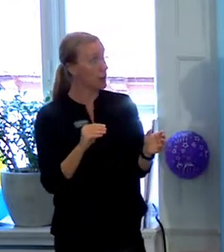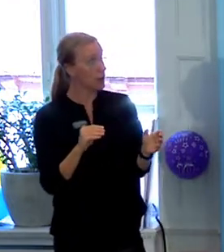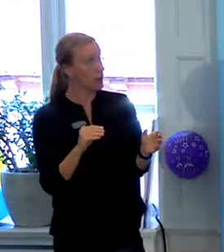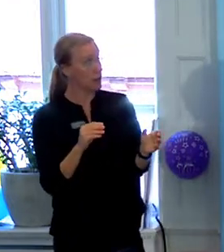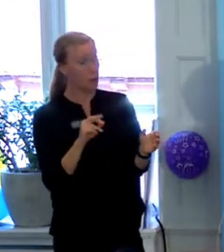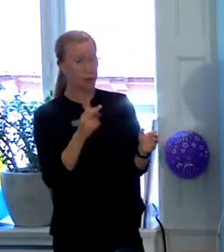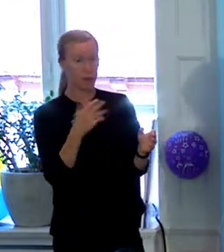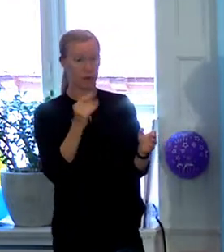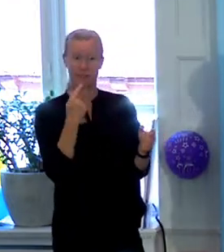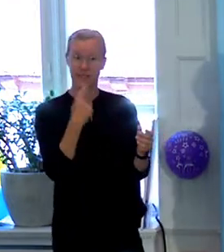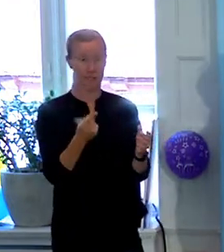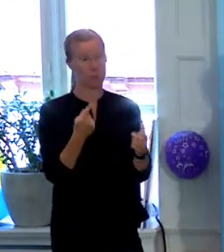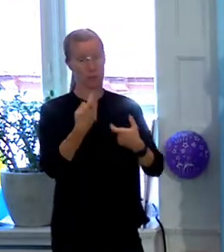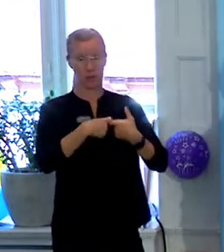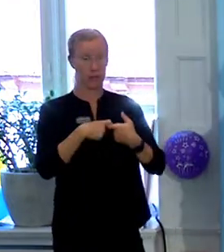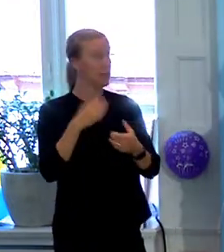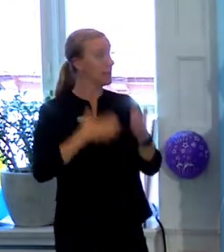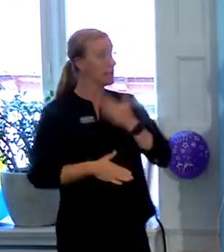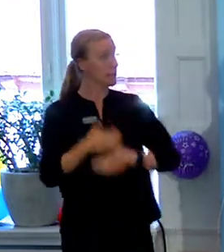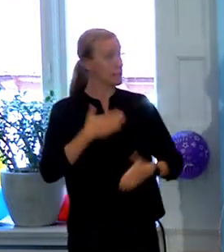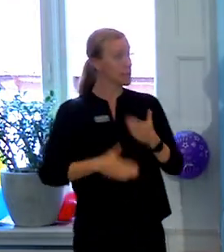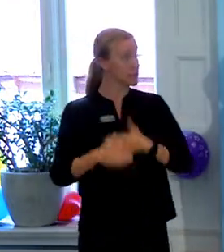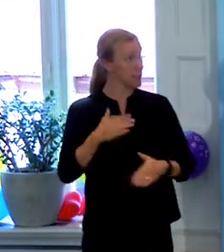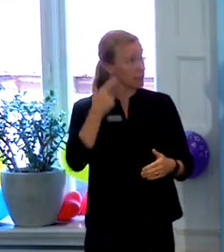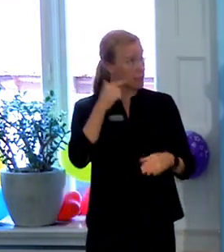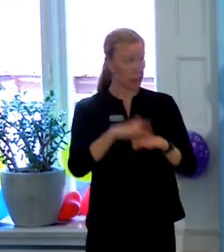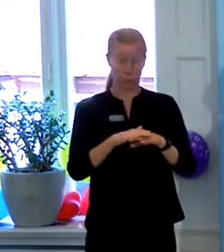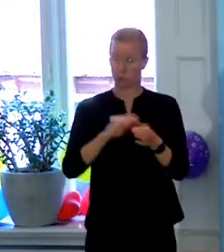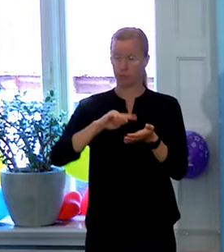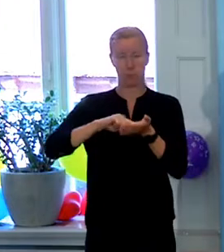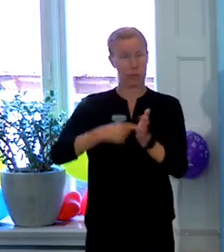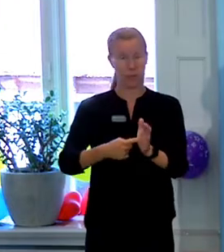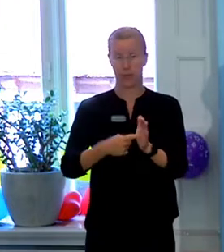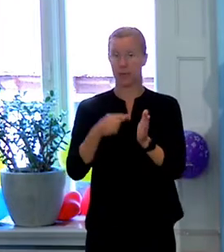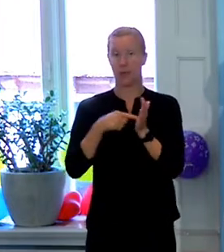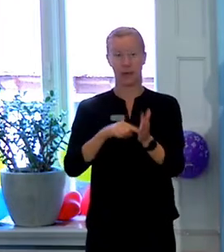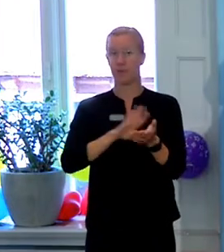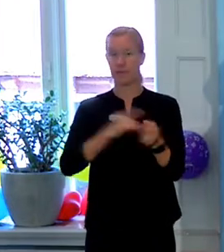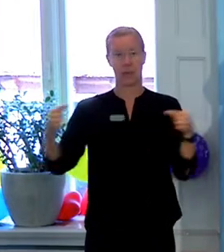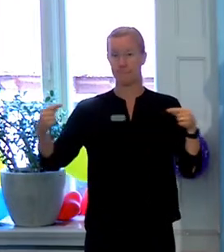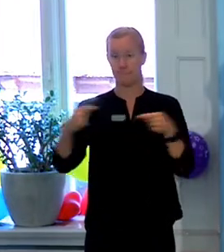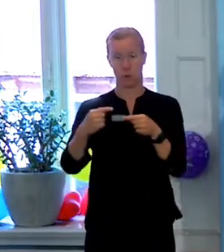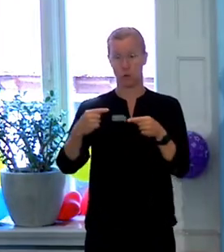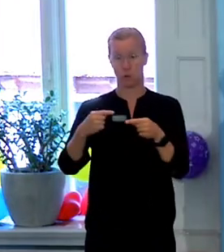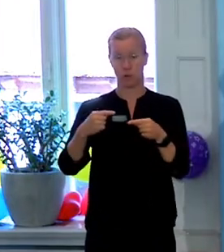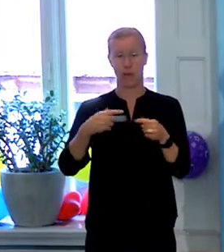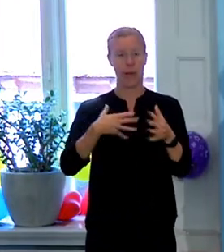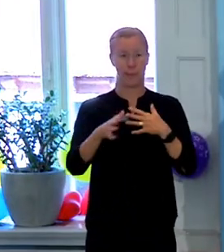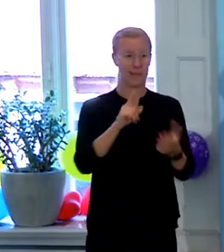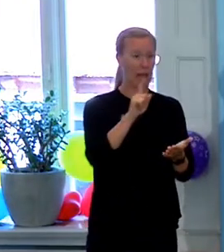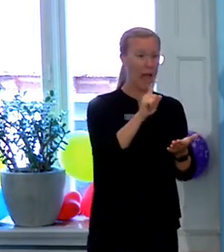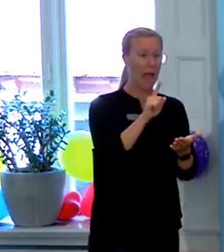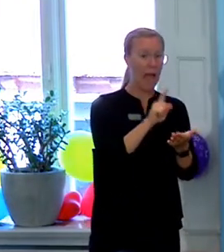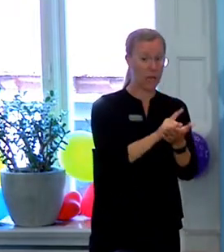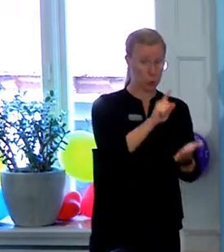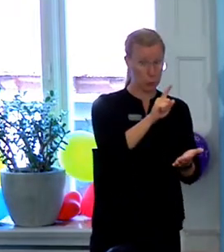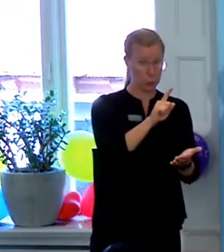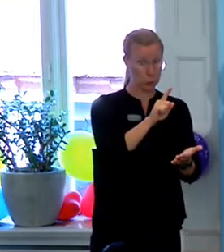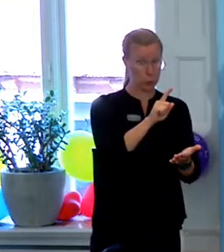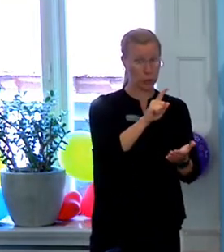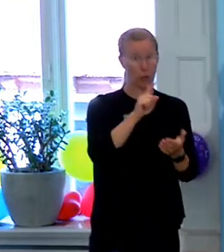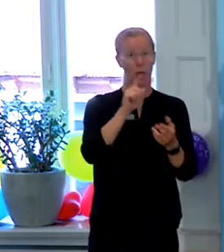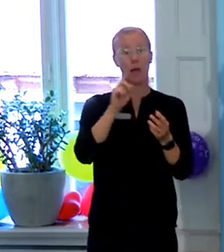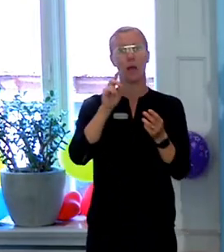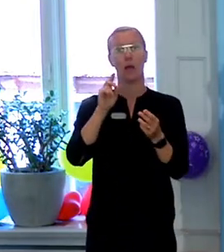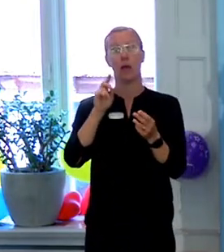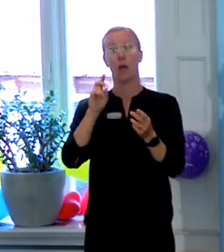Allt detta, det är ett väldigt rikt samtal. Jag tänker bara understryka igen att det finns ingen motsättning mellan att arbeta akut med att